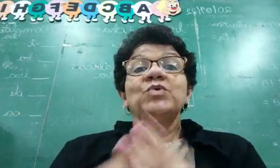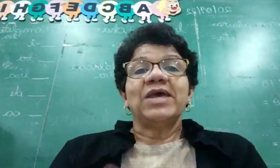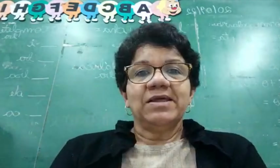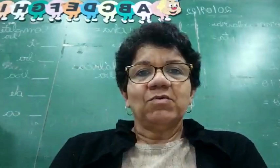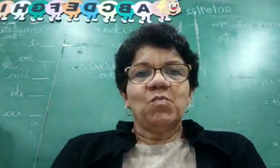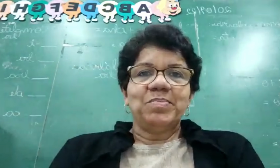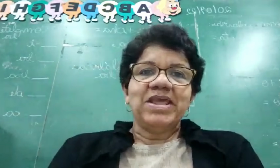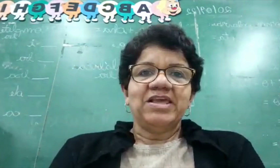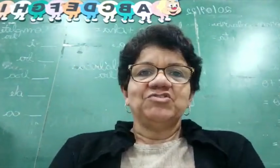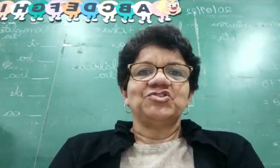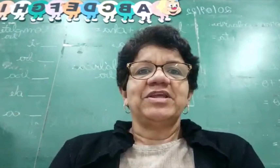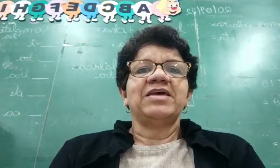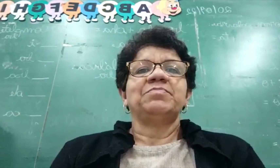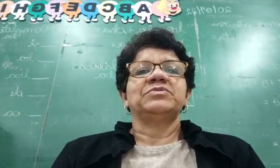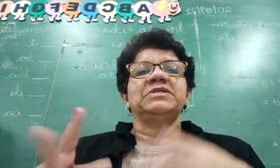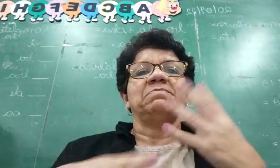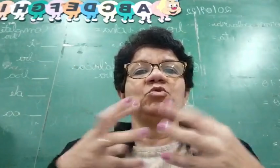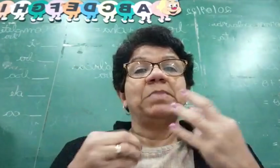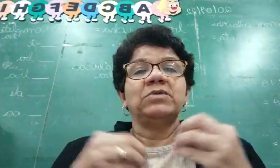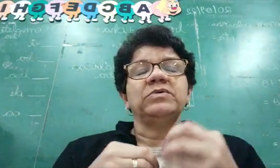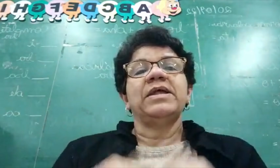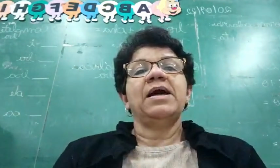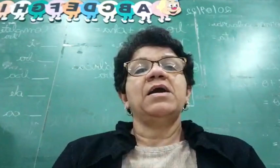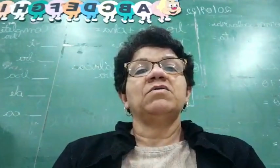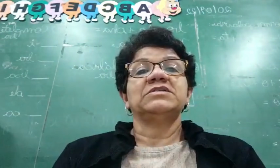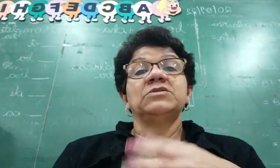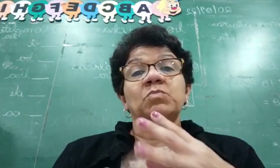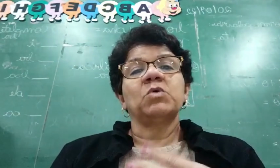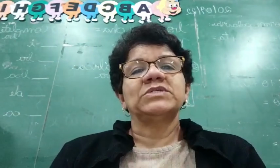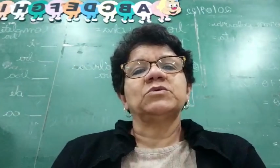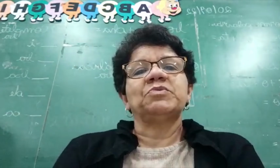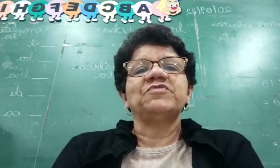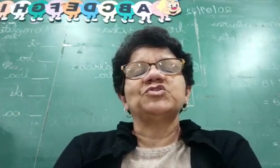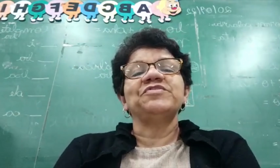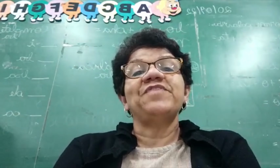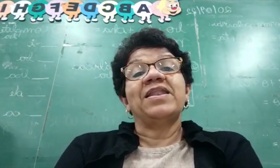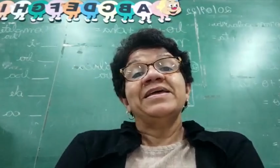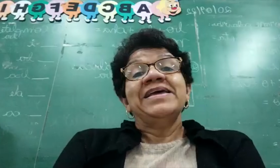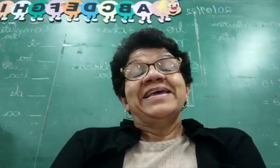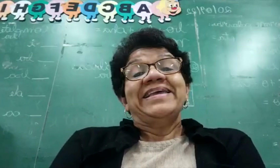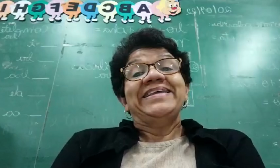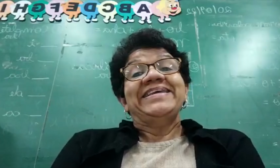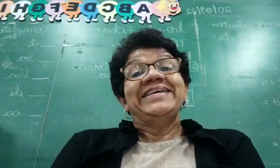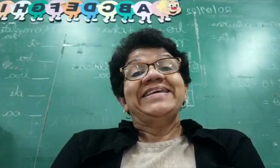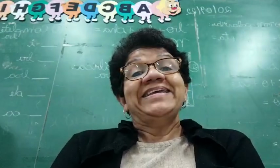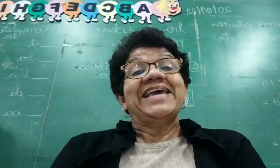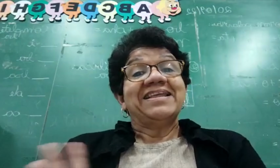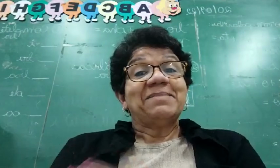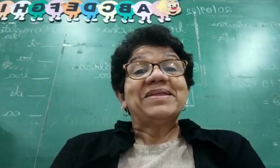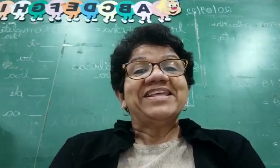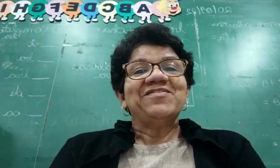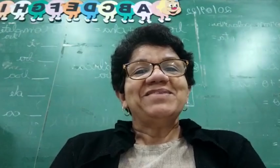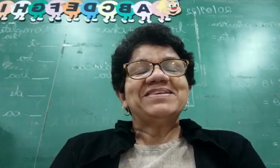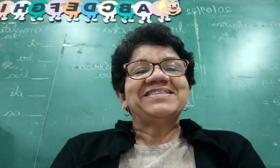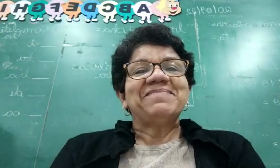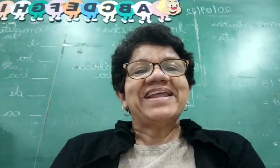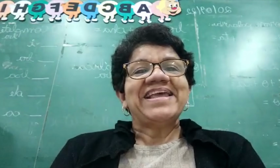tudo que ela compreende, né? Por ser muito barulho na aula. Às vezes, alguma coisa que o professor fala. E ela está aprendendo Libras também na